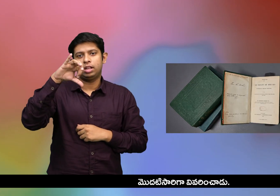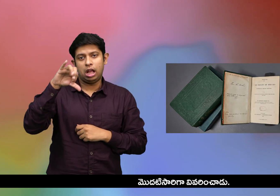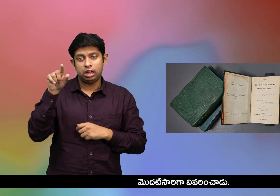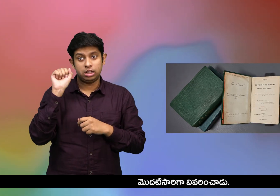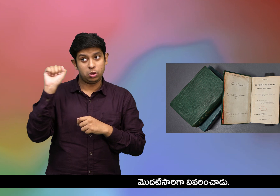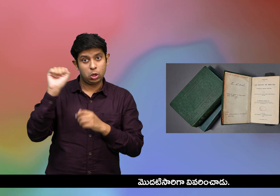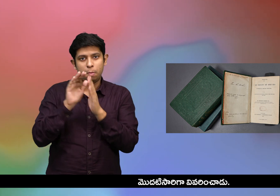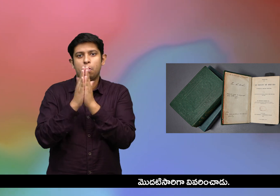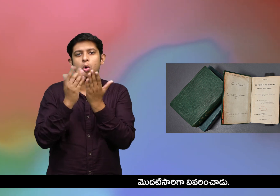మొదటిసారిగా వివరించాడు.